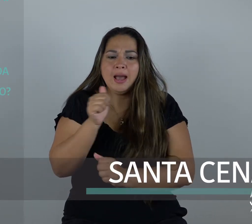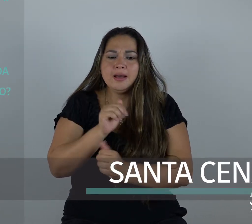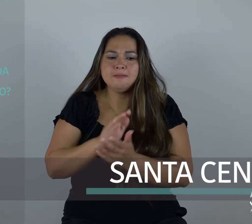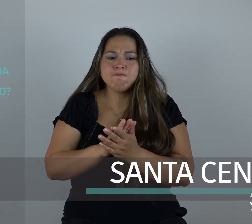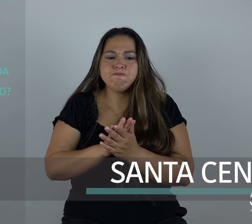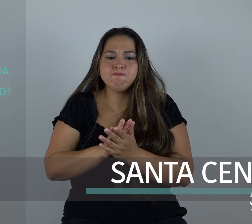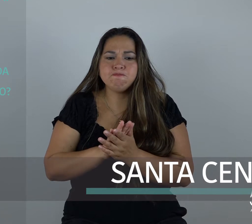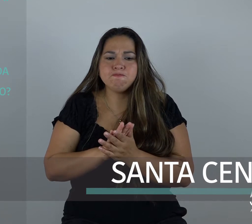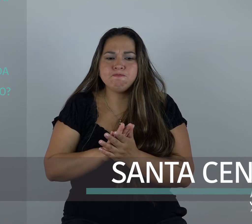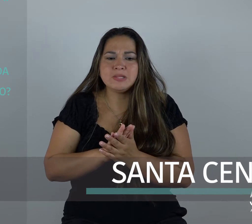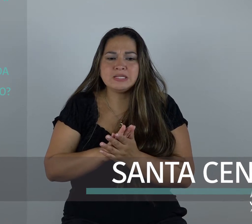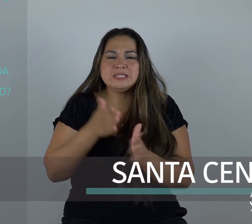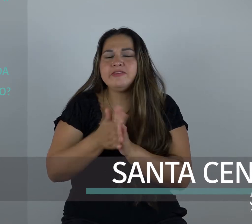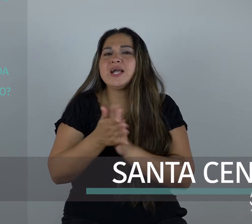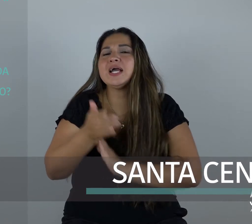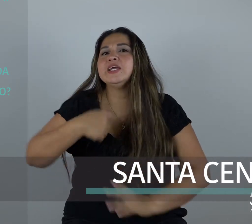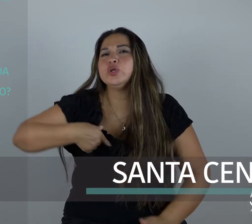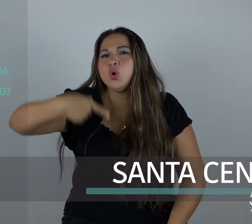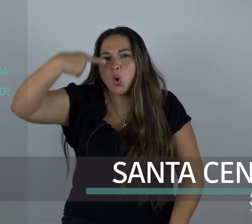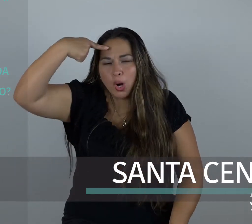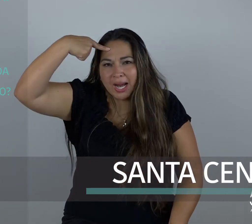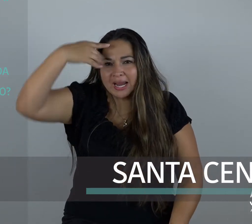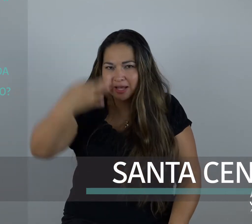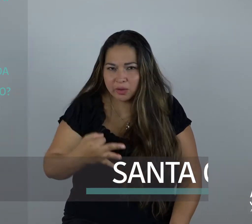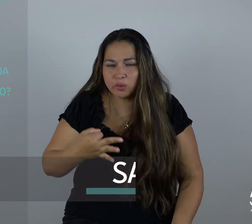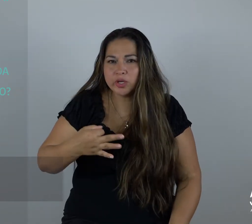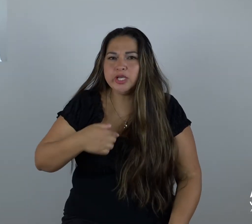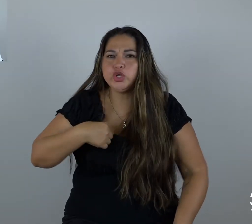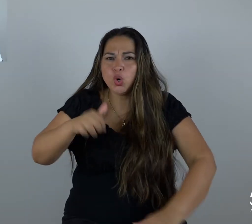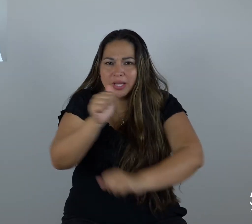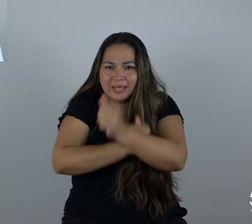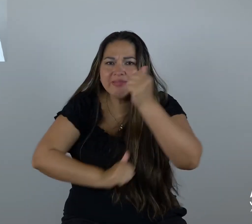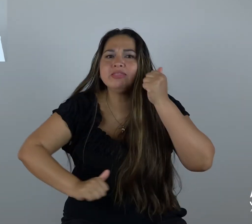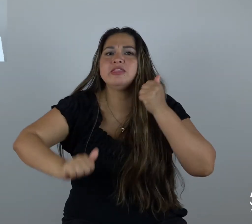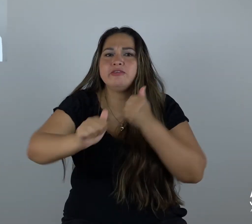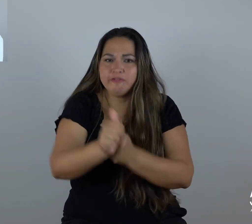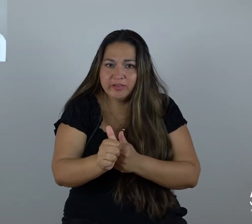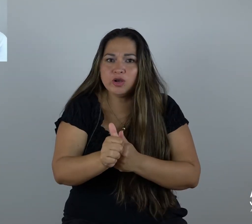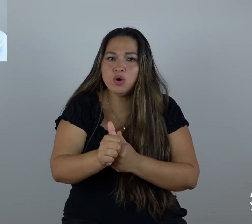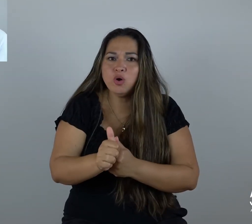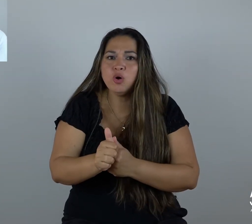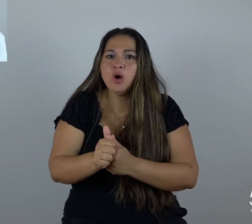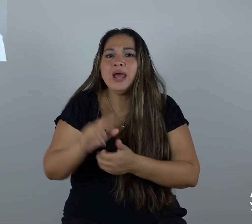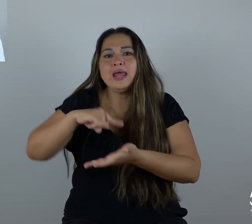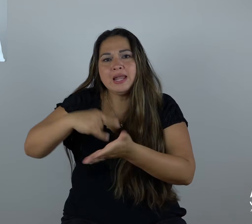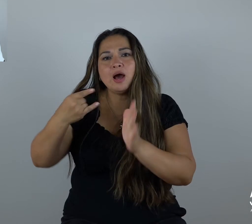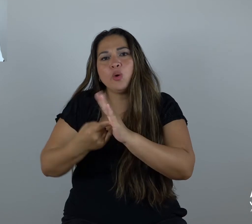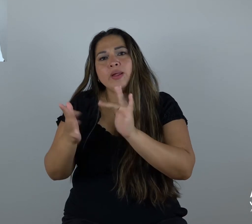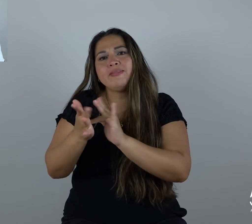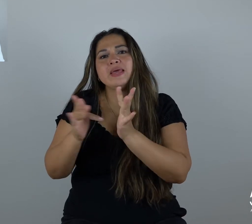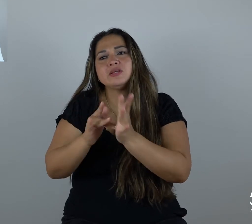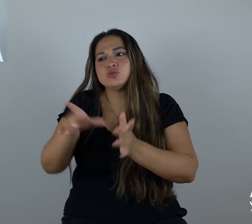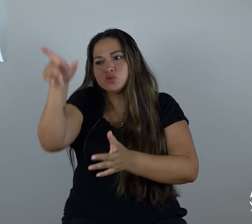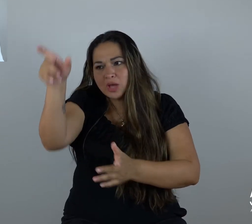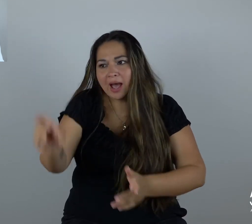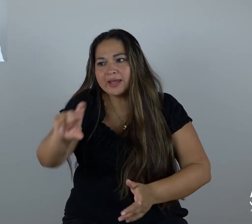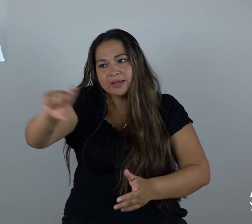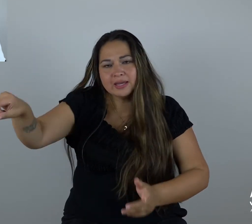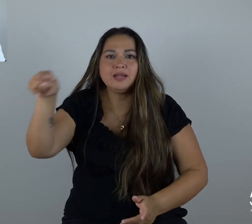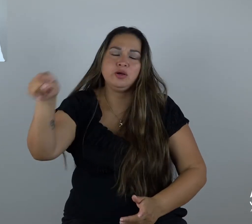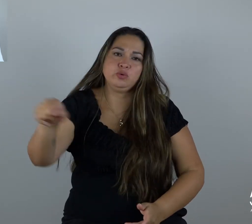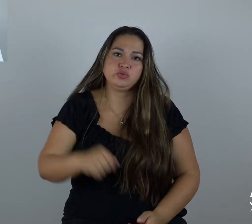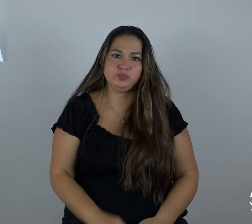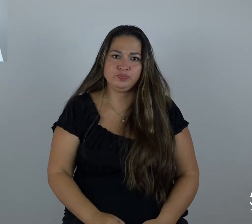de Jesucristo en la cruz del Calvario. El texto que hemos leído en Corintios, Pablo dice que